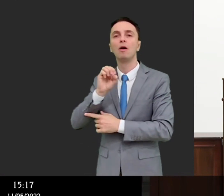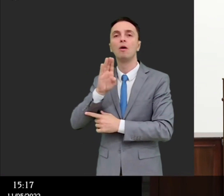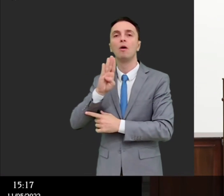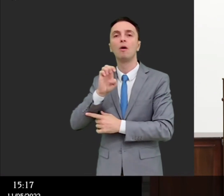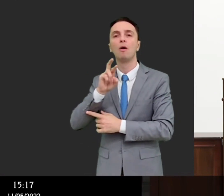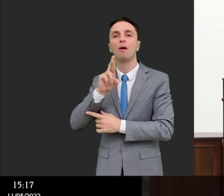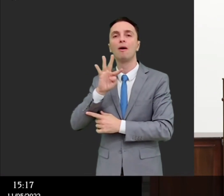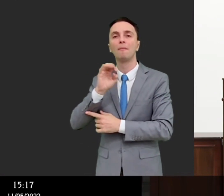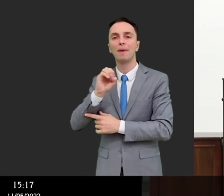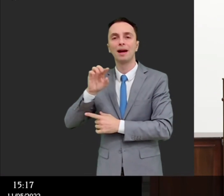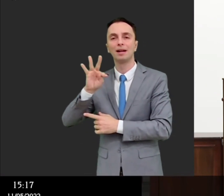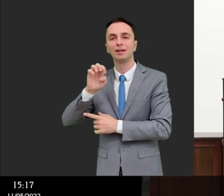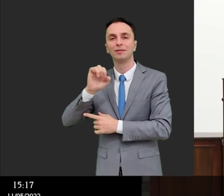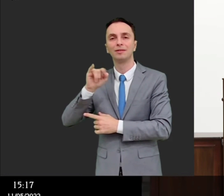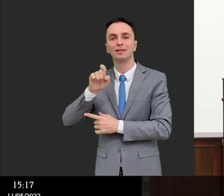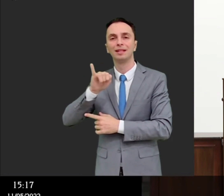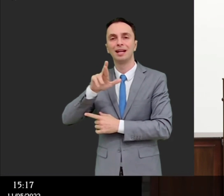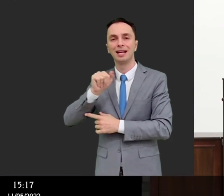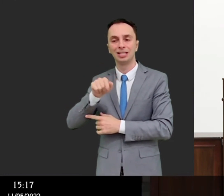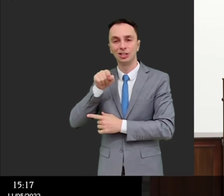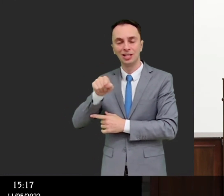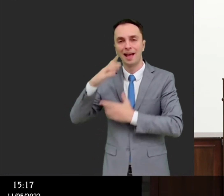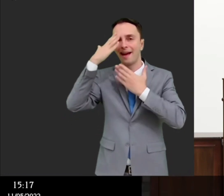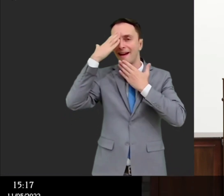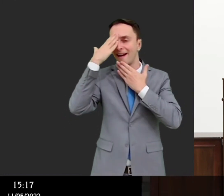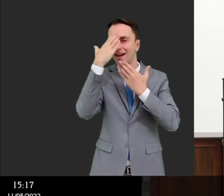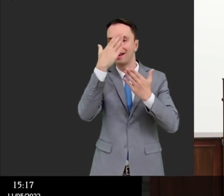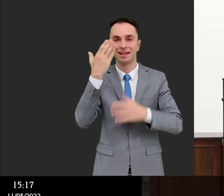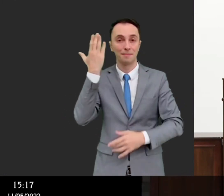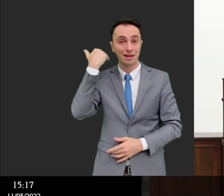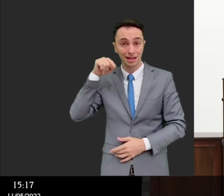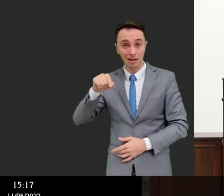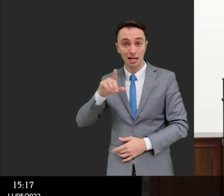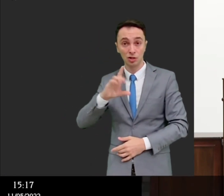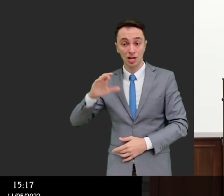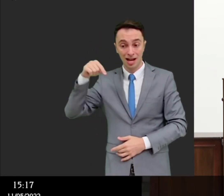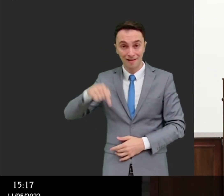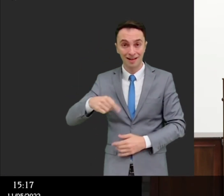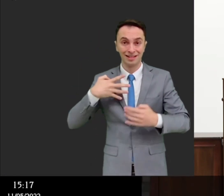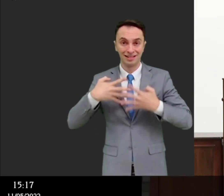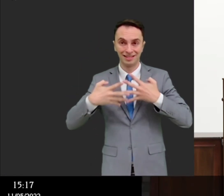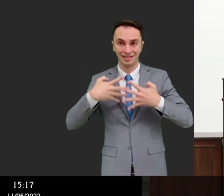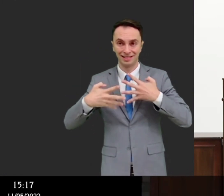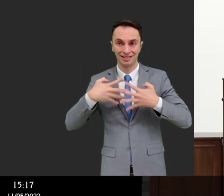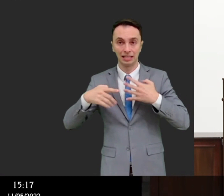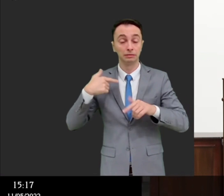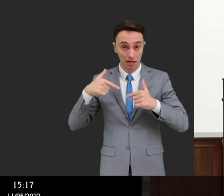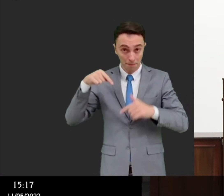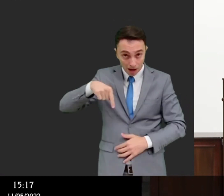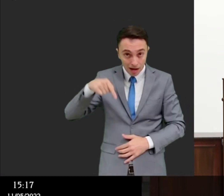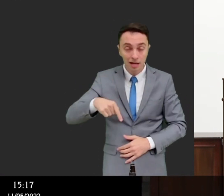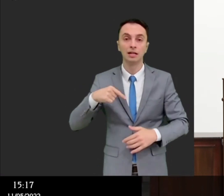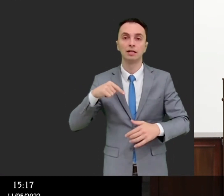Roberto Teixeira, que trabalhava aqui no Brás, diácono aqui, trabalha aqui no